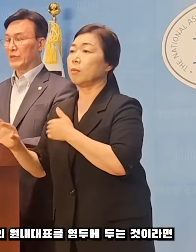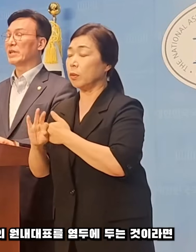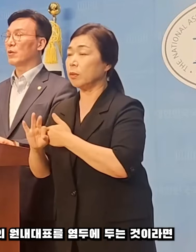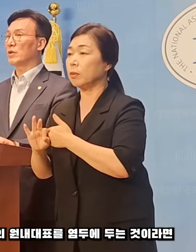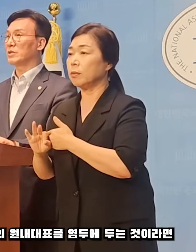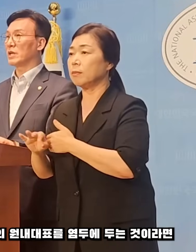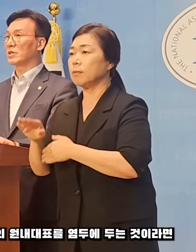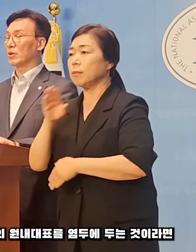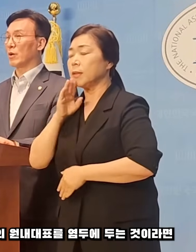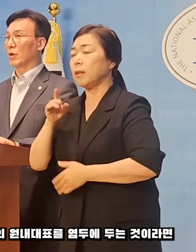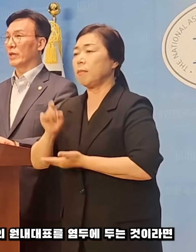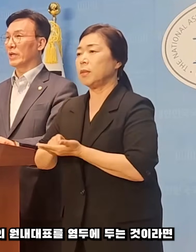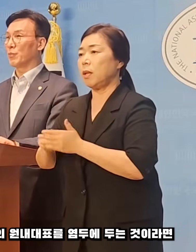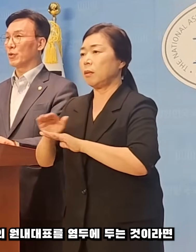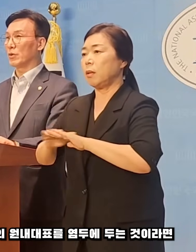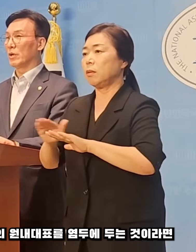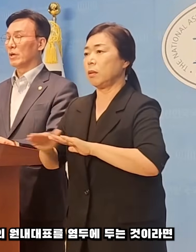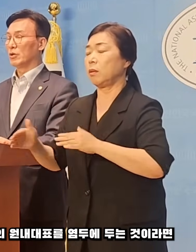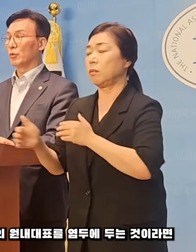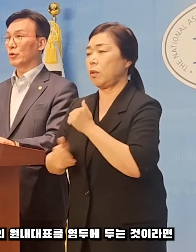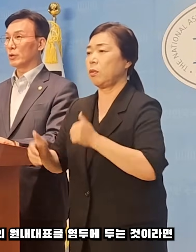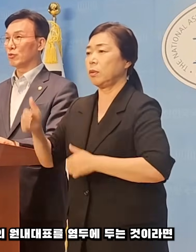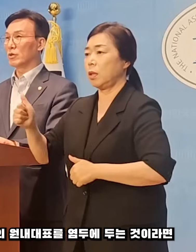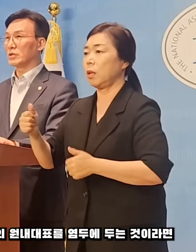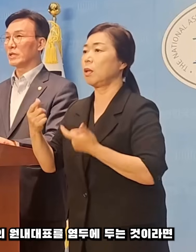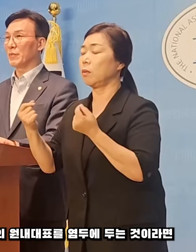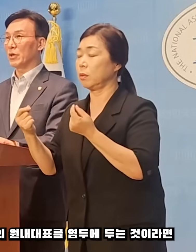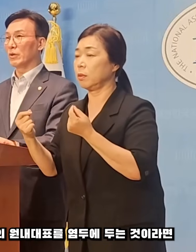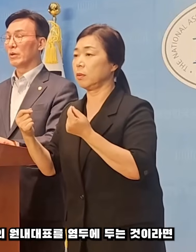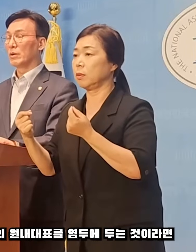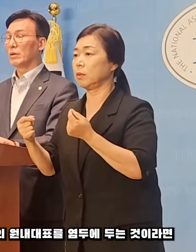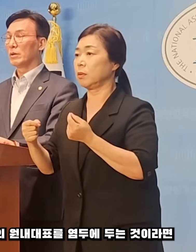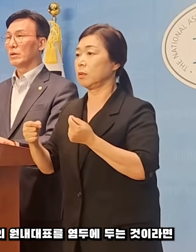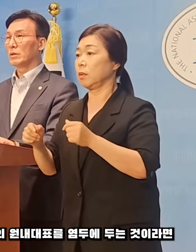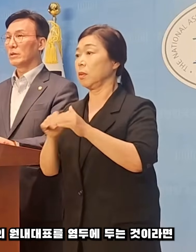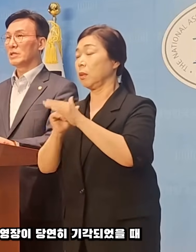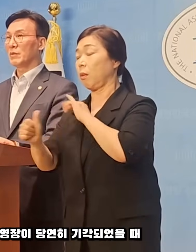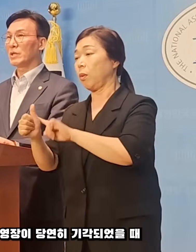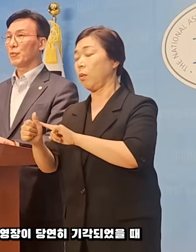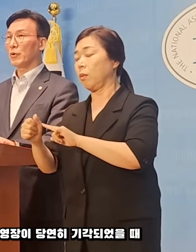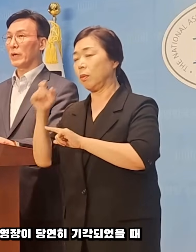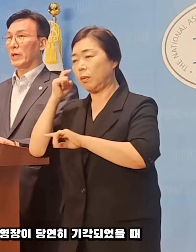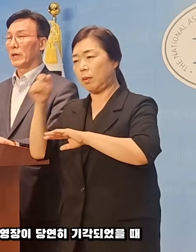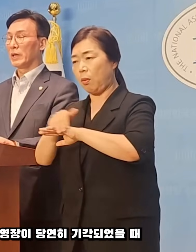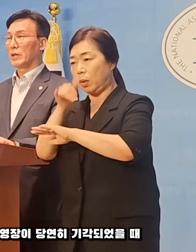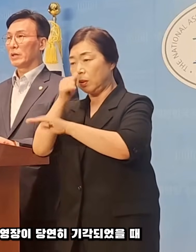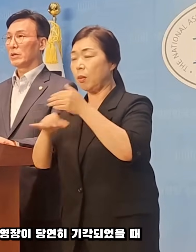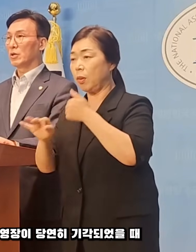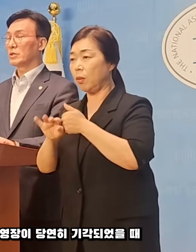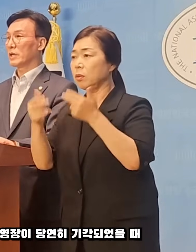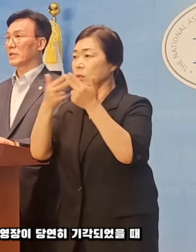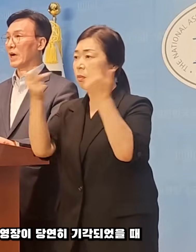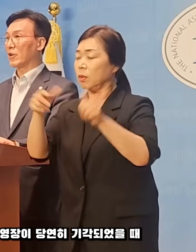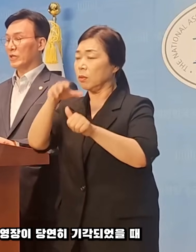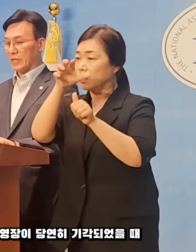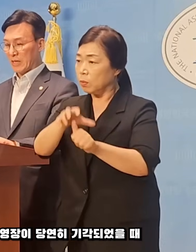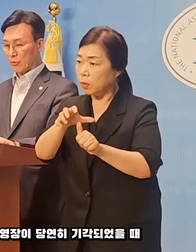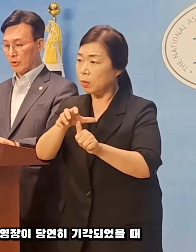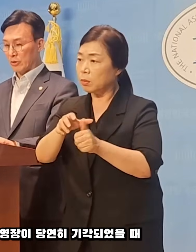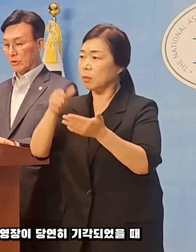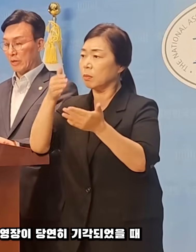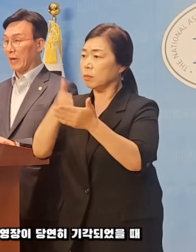사실상 비대위원장 격의 원내대표를 염두에 두는 것이라면 이재명 대표의 영장이